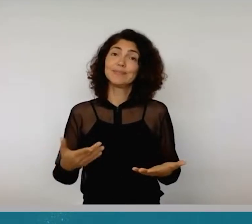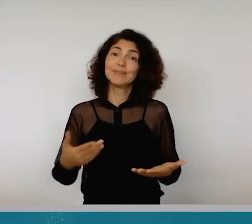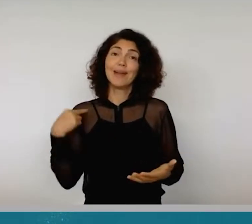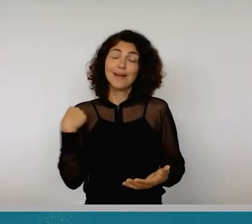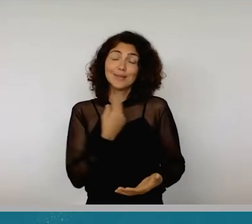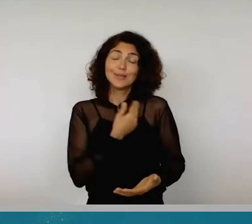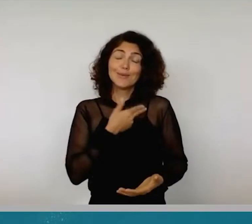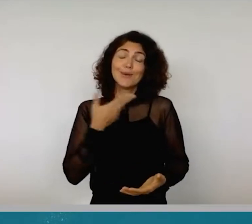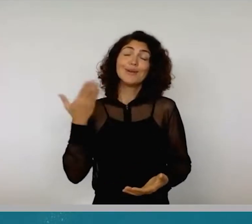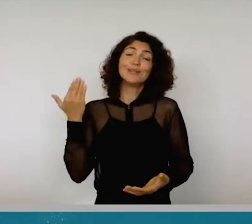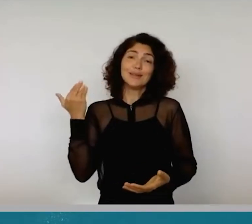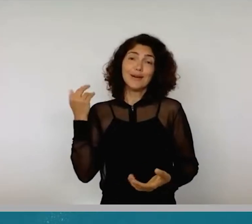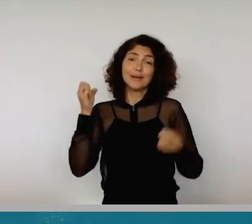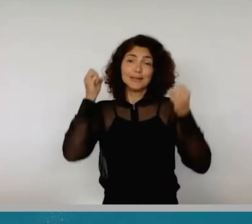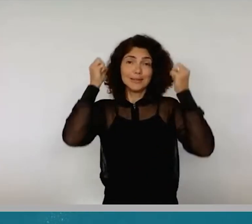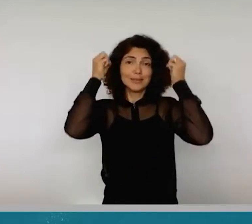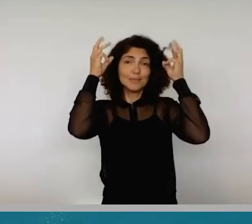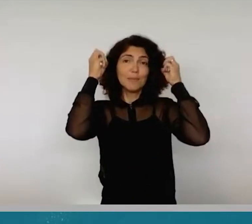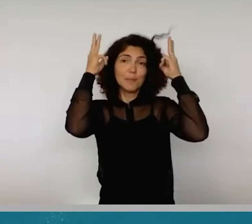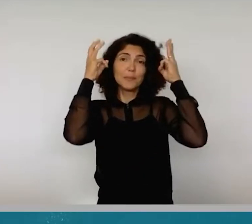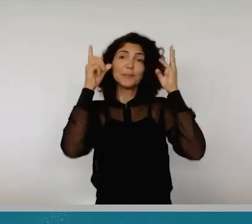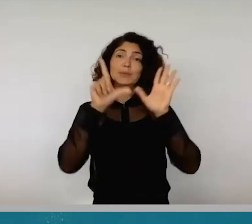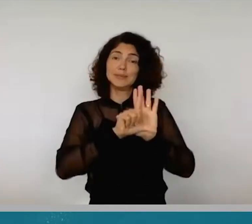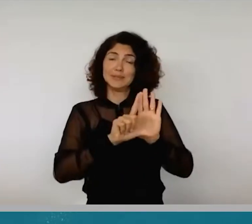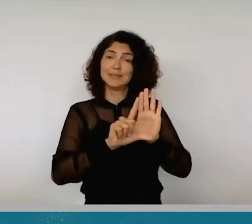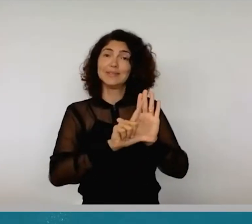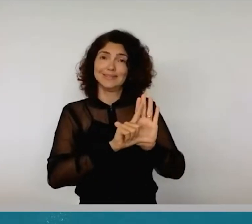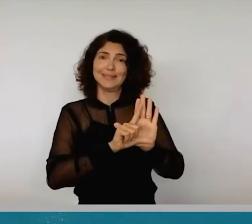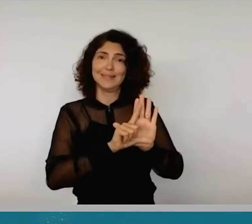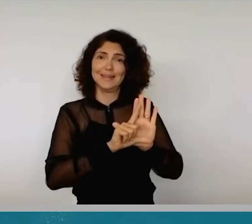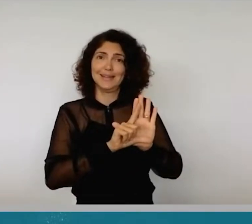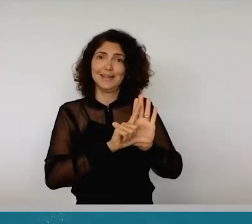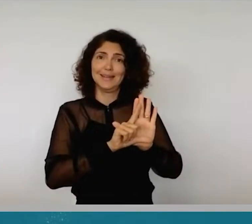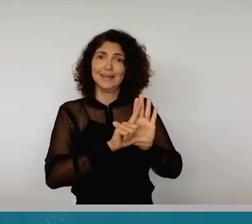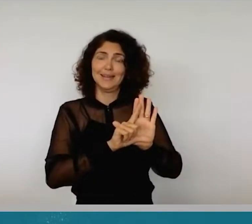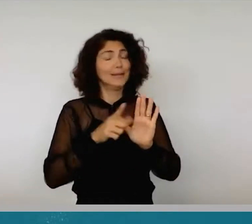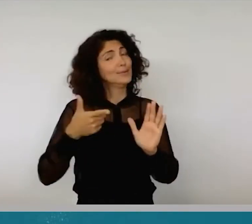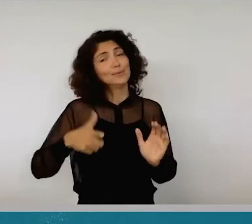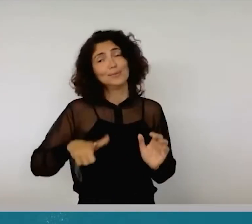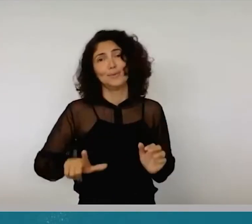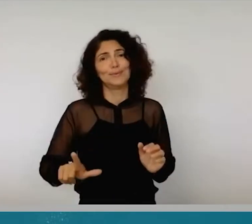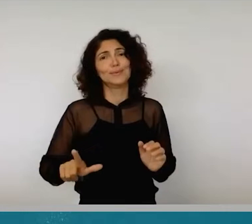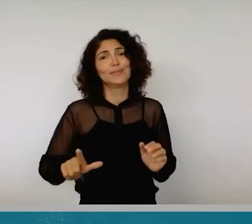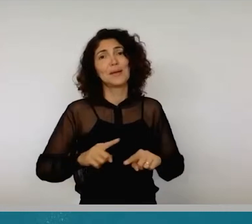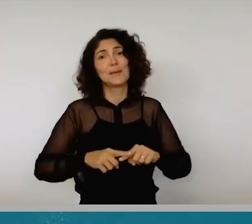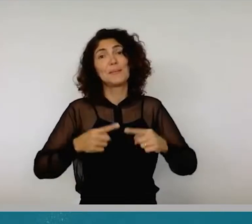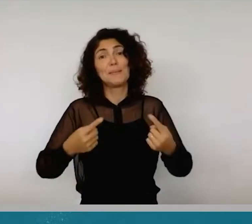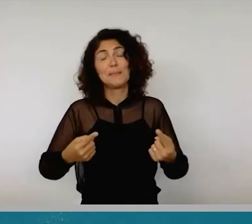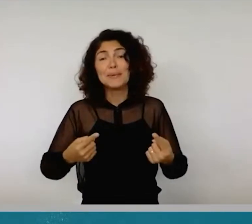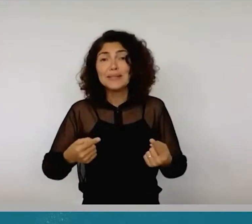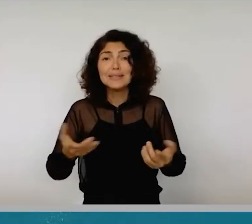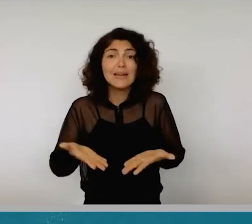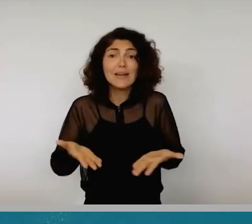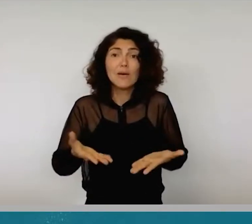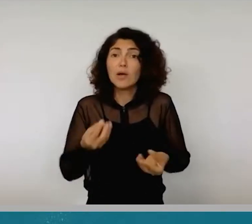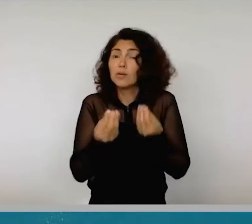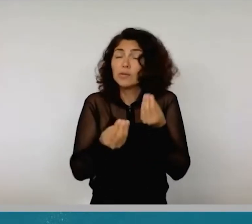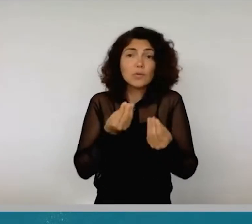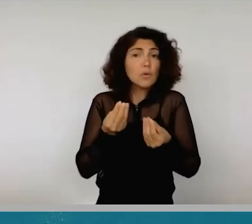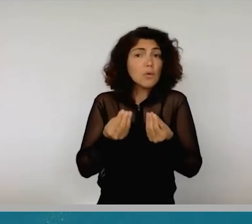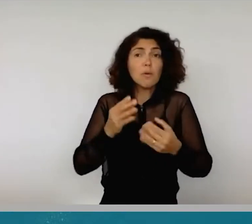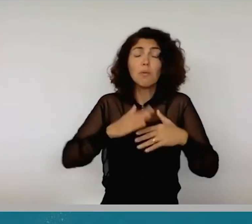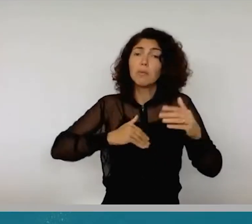nova lei. Portanto, o Espírito nos levou a ver que Deus, na era da